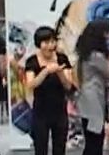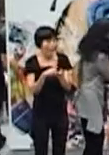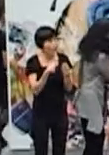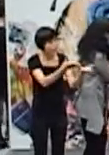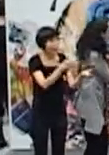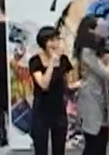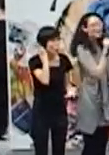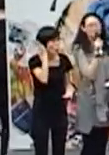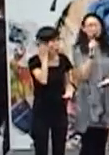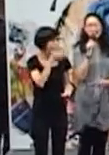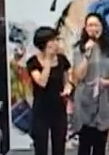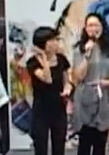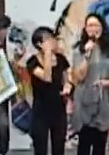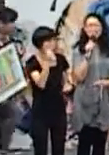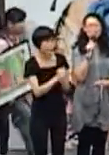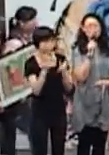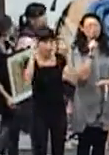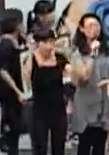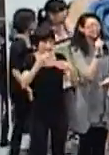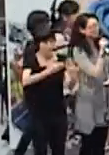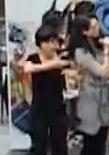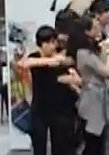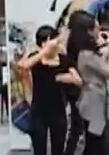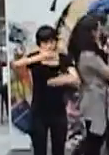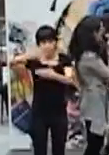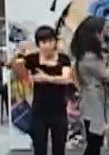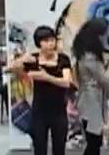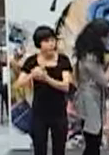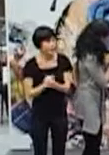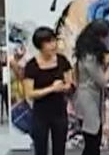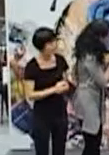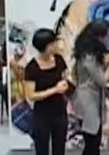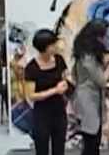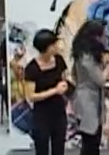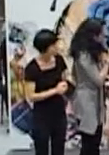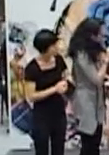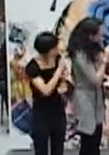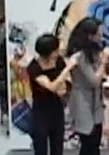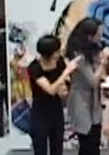俾馮議員你嘅喎。好，呢、這個主題咧就係、是、叫做城市，我哋又睇一睇啦。